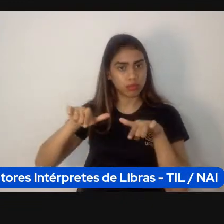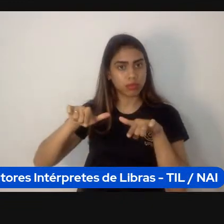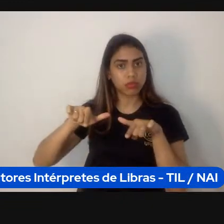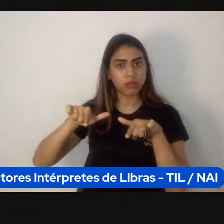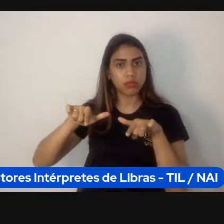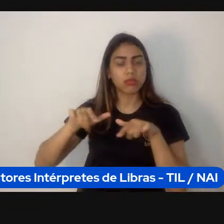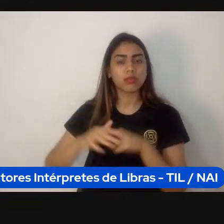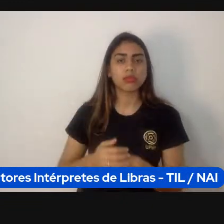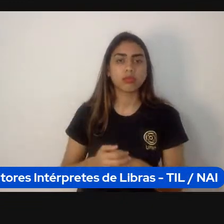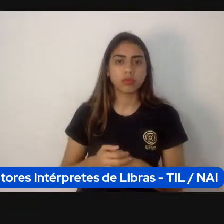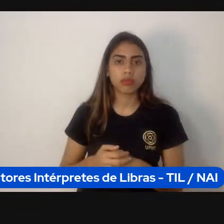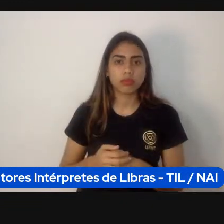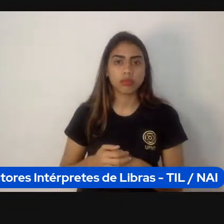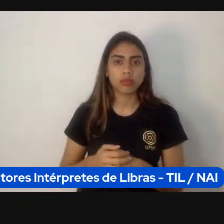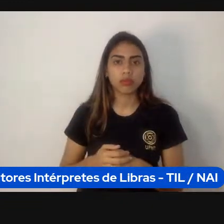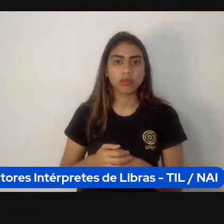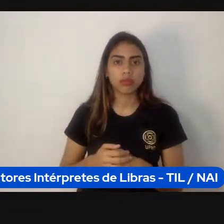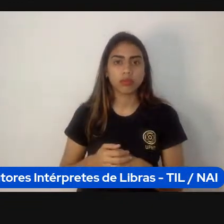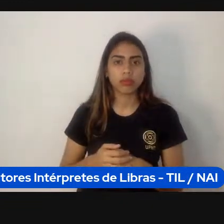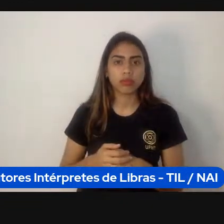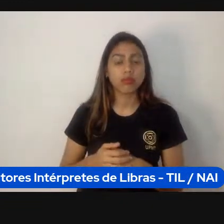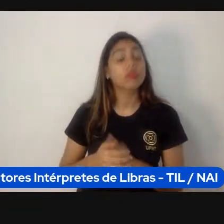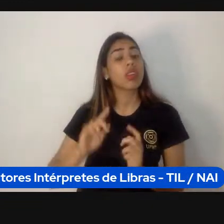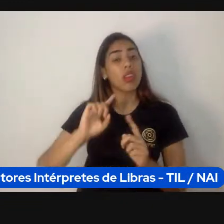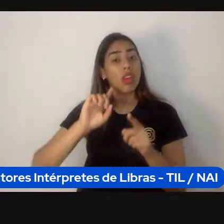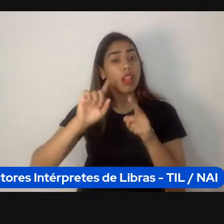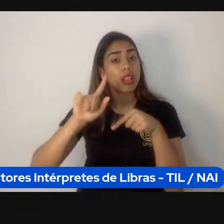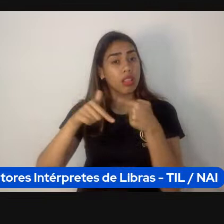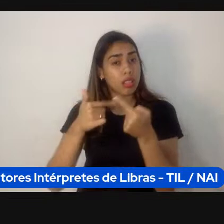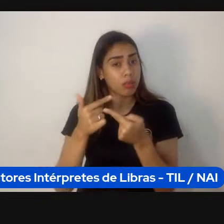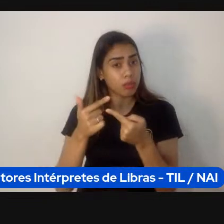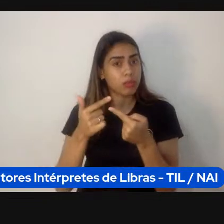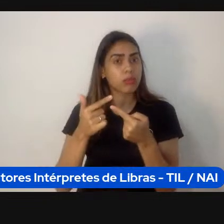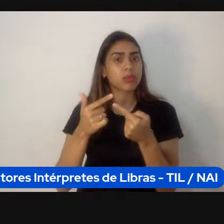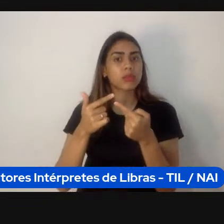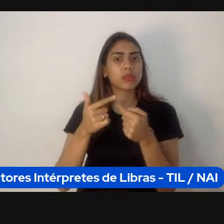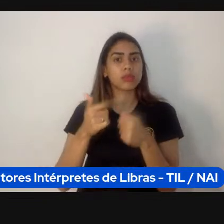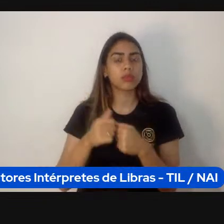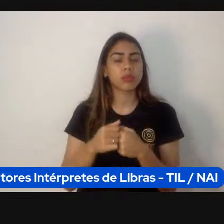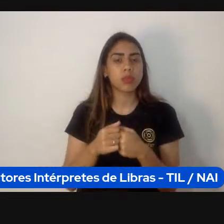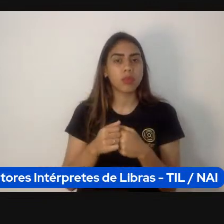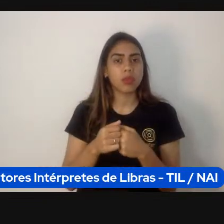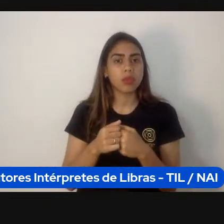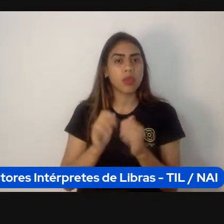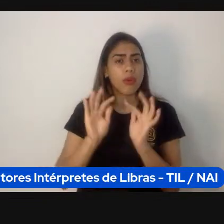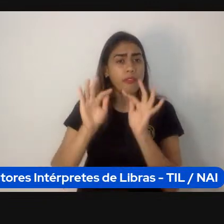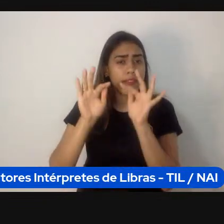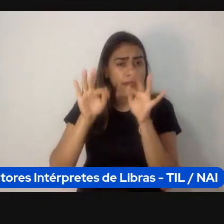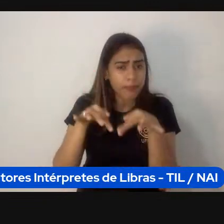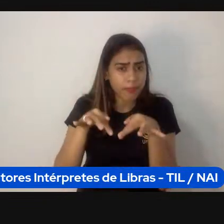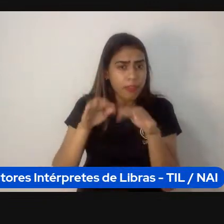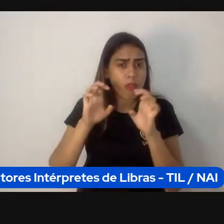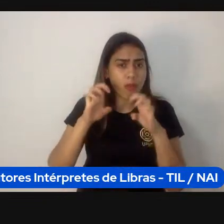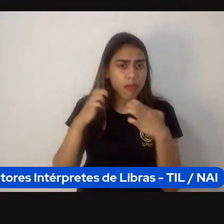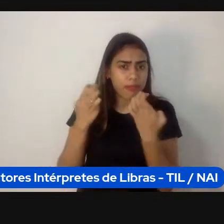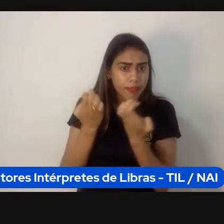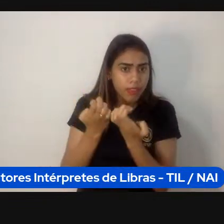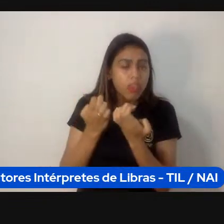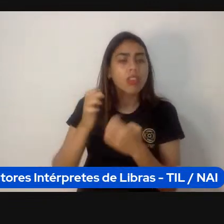estiver encaminhando para o fim do evento, vai ser um formulário sobre a avaliação do nível de satisfação de vocês em relação a tudo que foi apresentado aqui